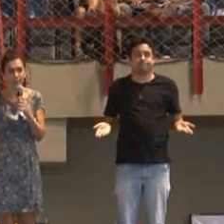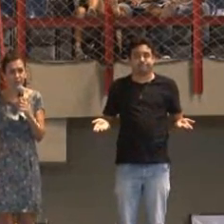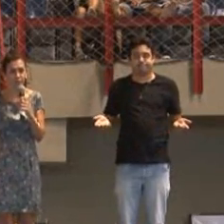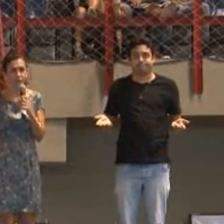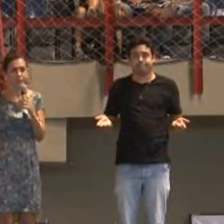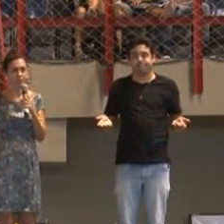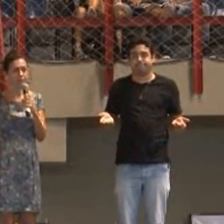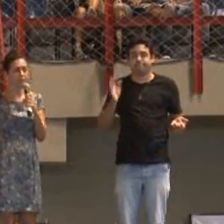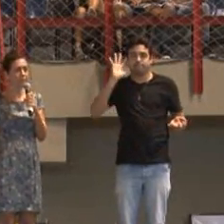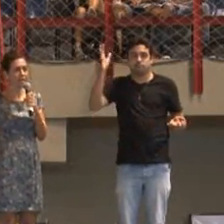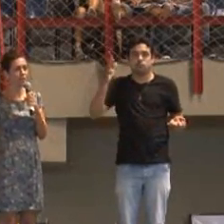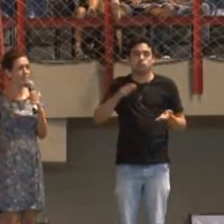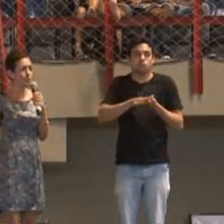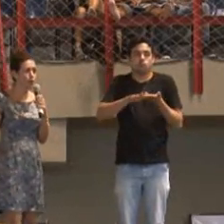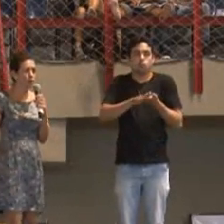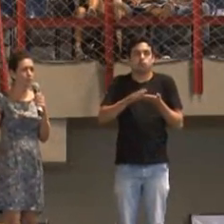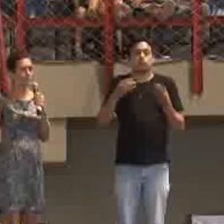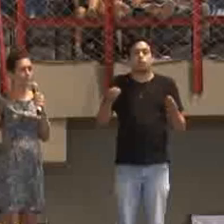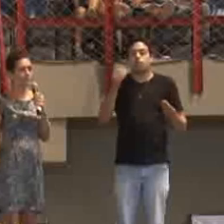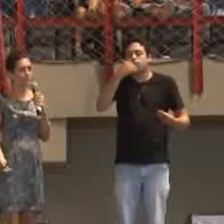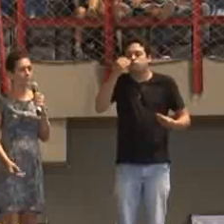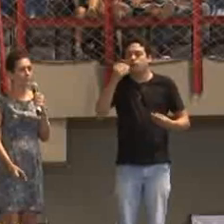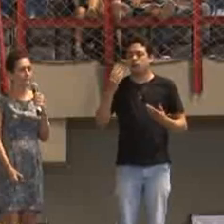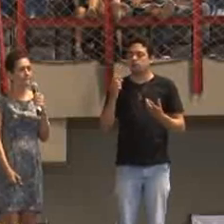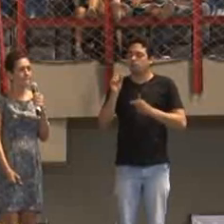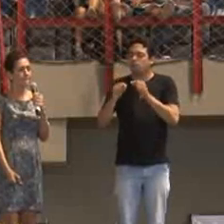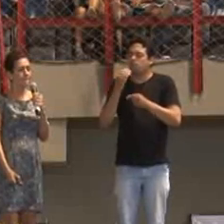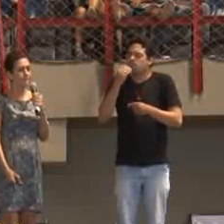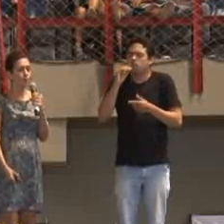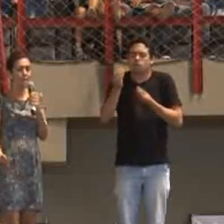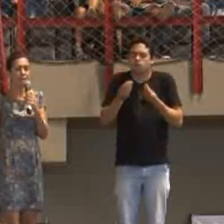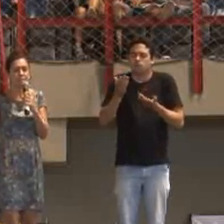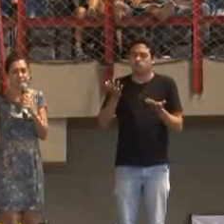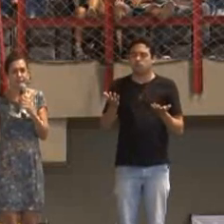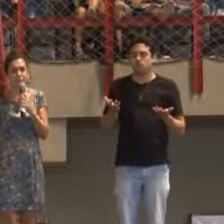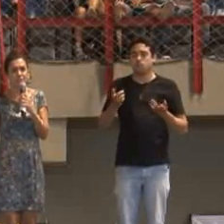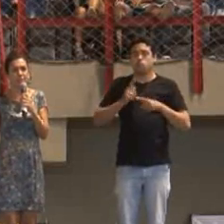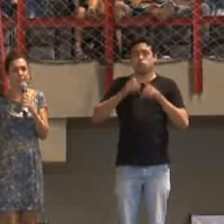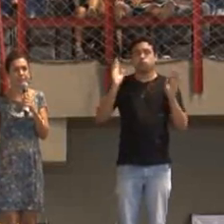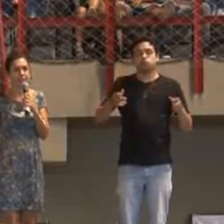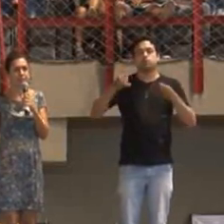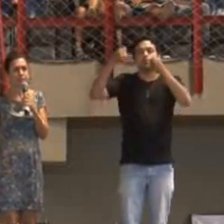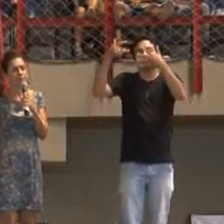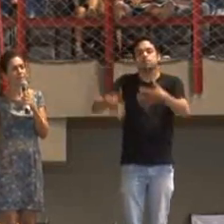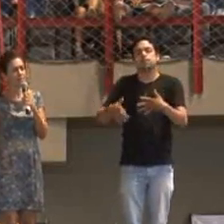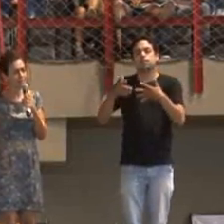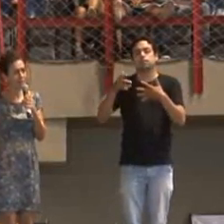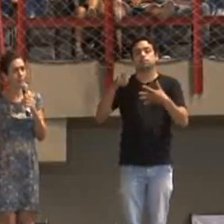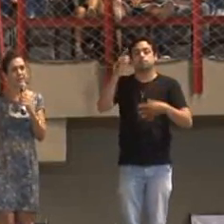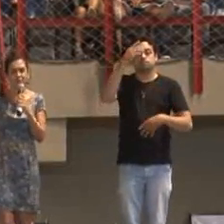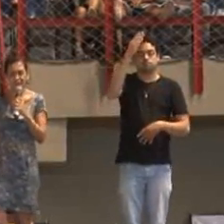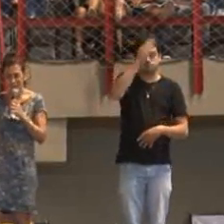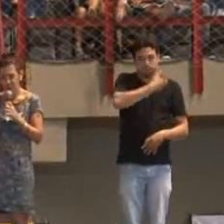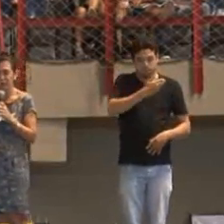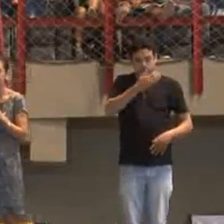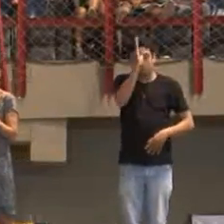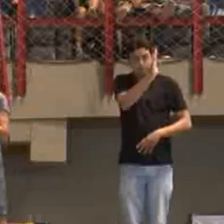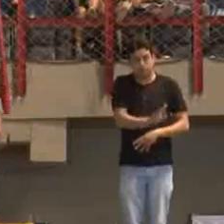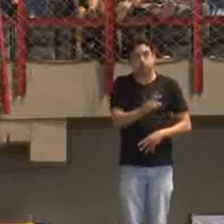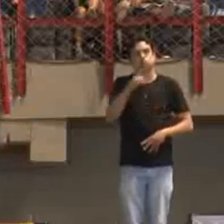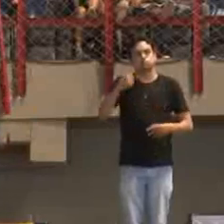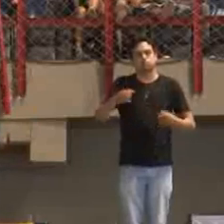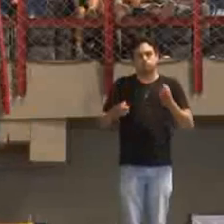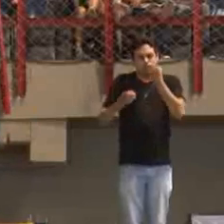qual é, bicho? Frágeis como? Como é que você deve dizer? O Brasil deve